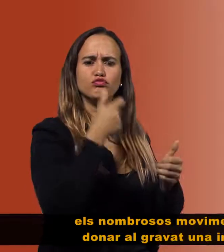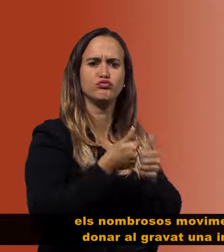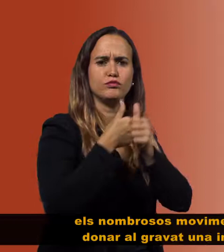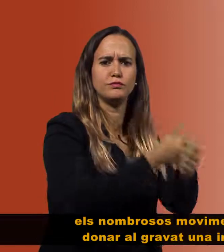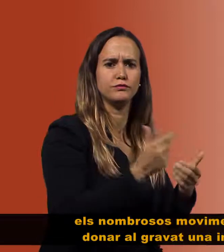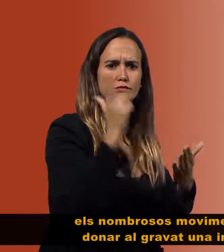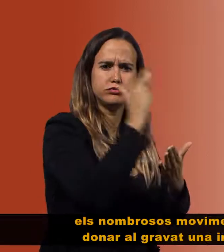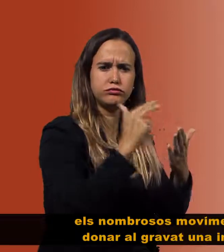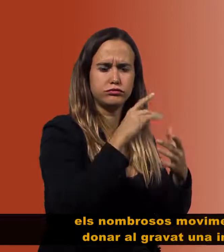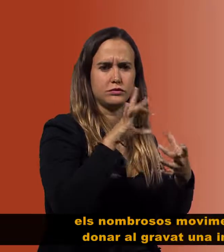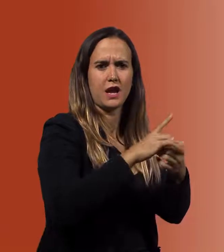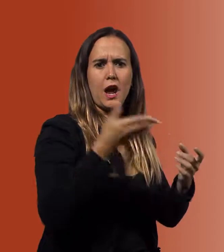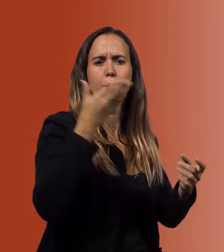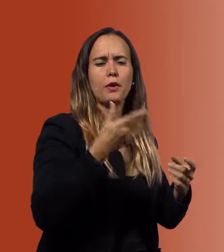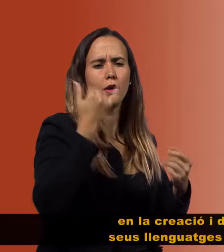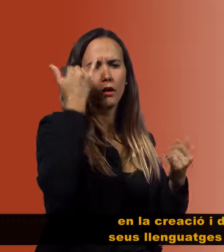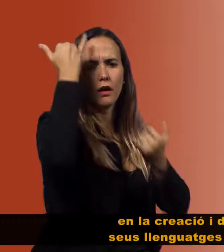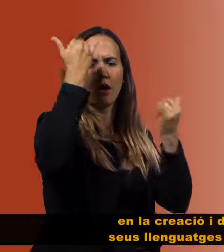Braque, Fernand Léger, Maurice Utrillo,